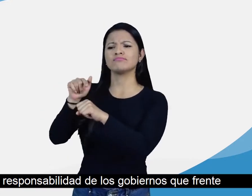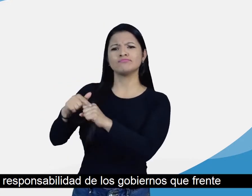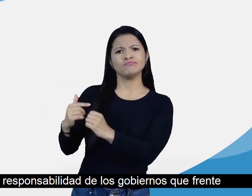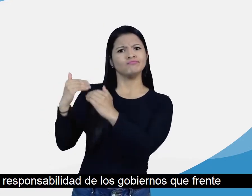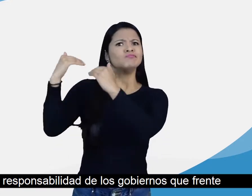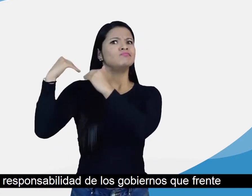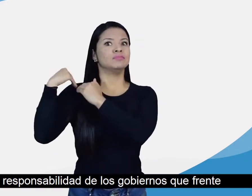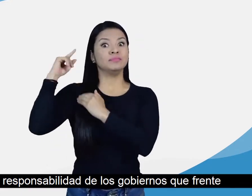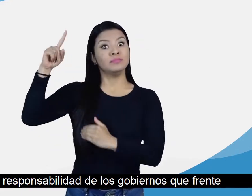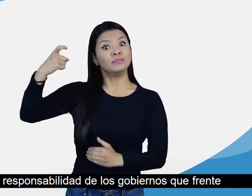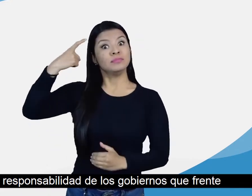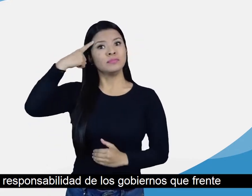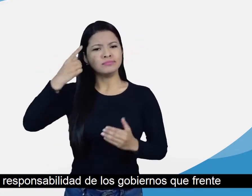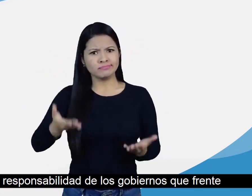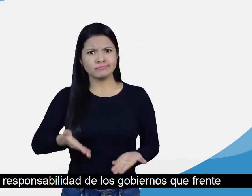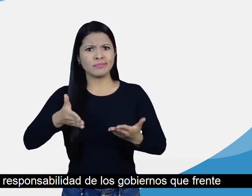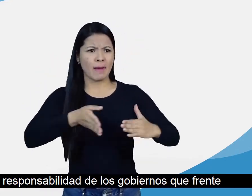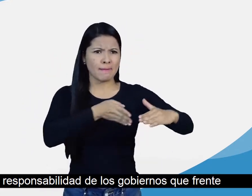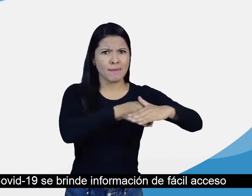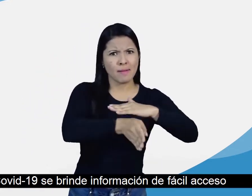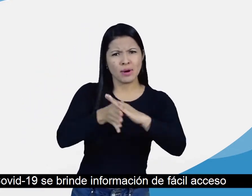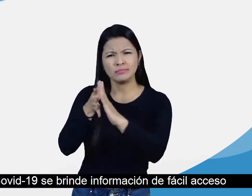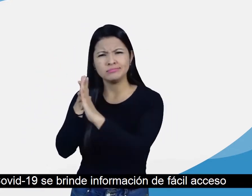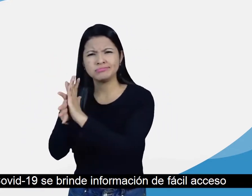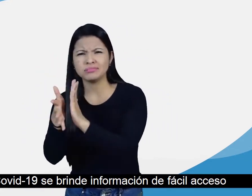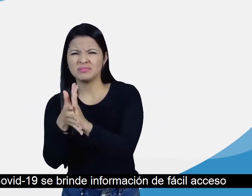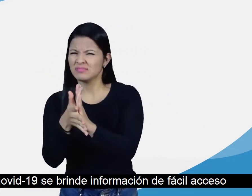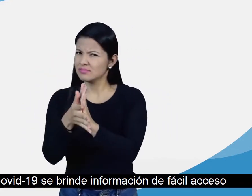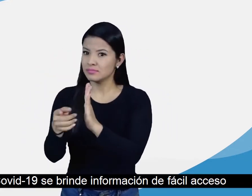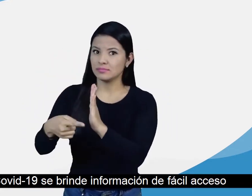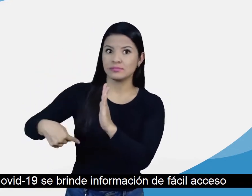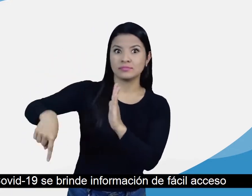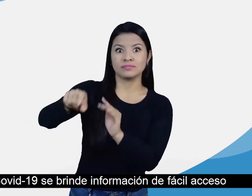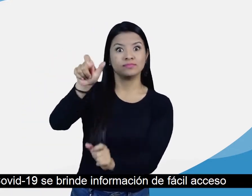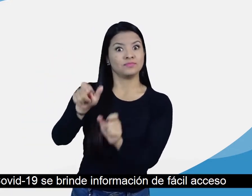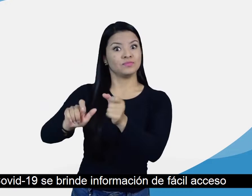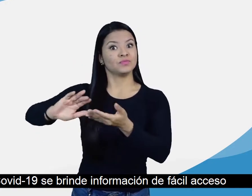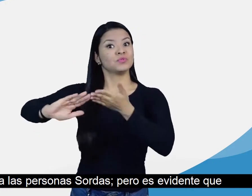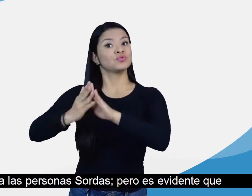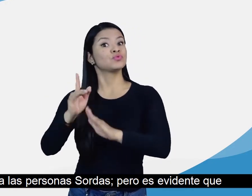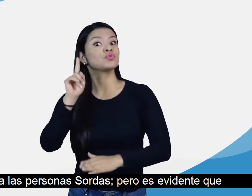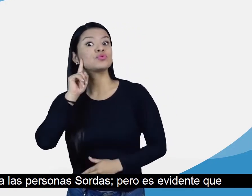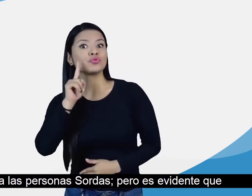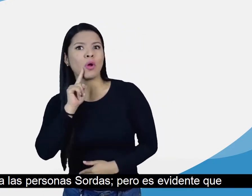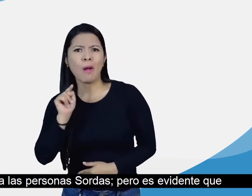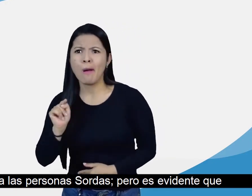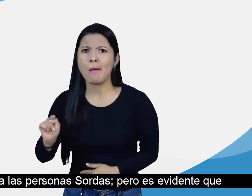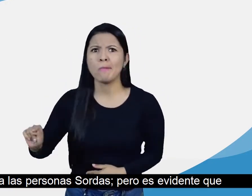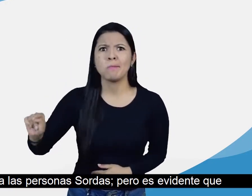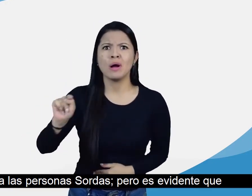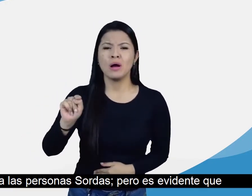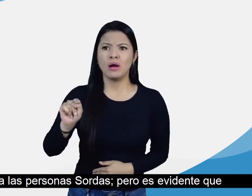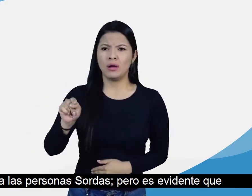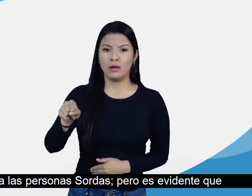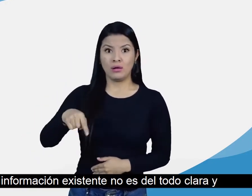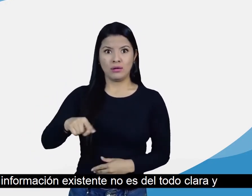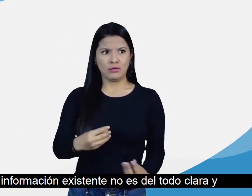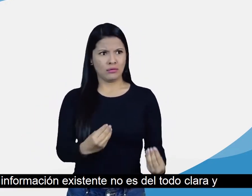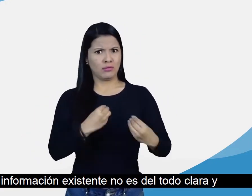Es responsabilidad de los gobiernos que frente al COVID-19 se brinda información de fácil acceso para las personas sordas, pero es evidente que